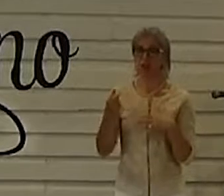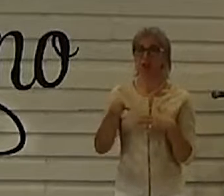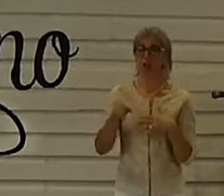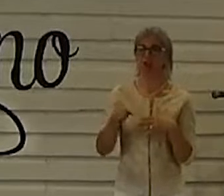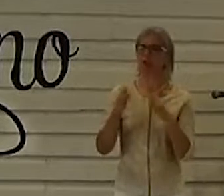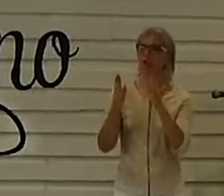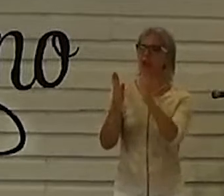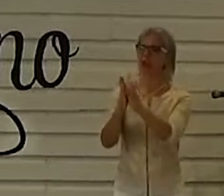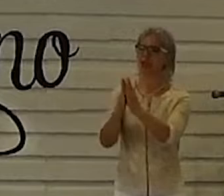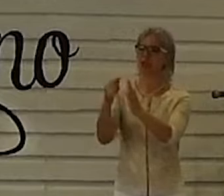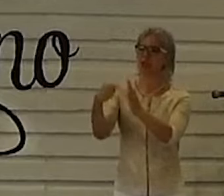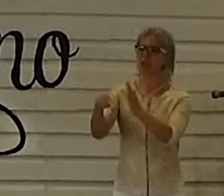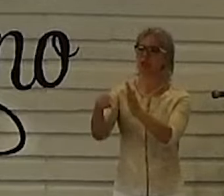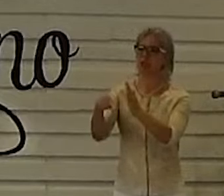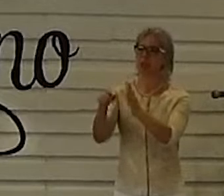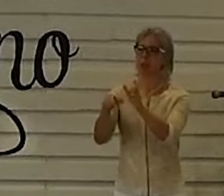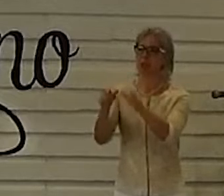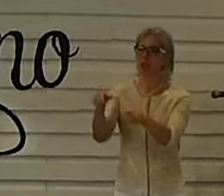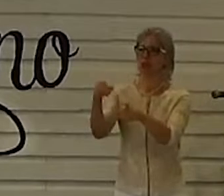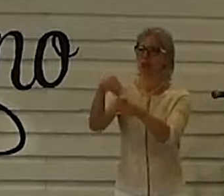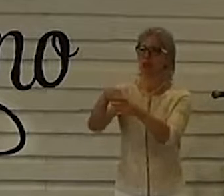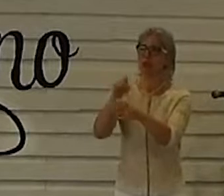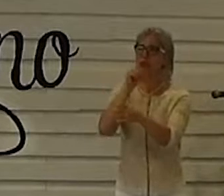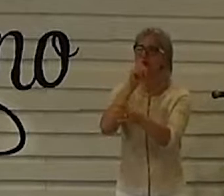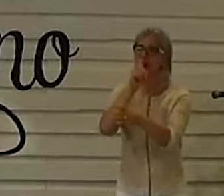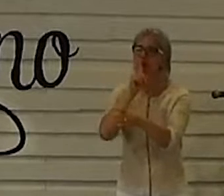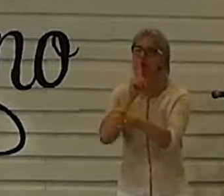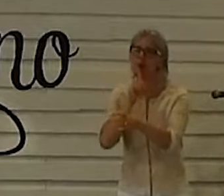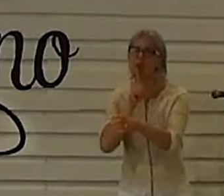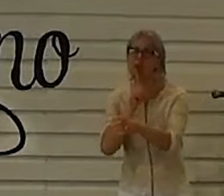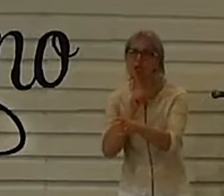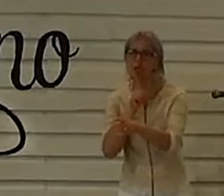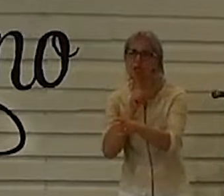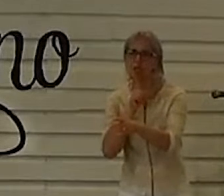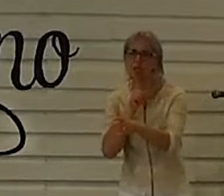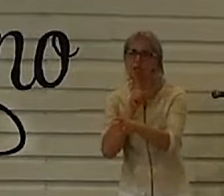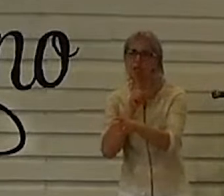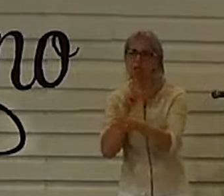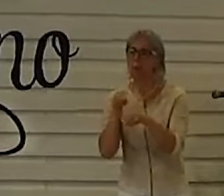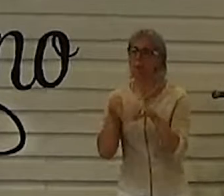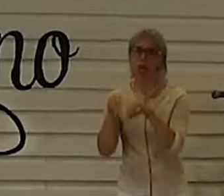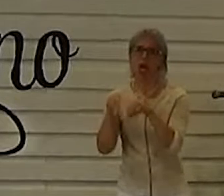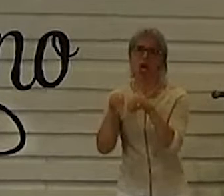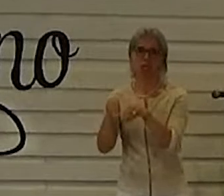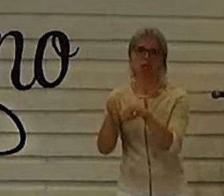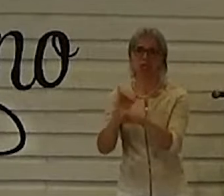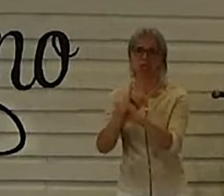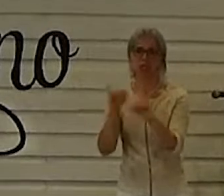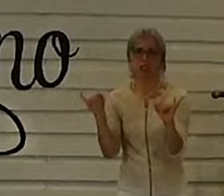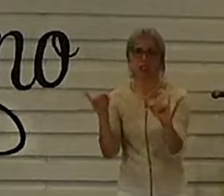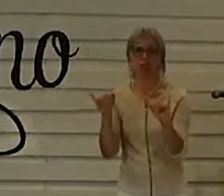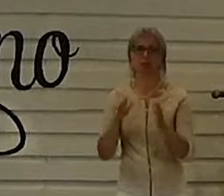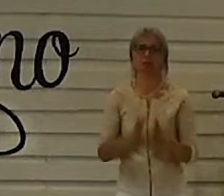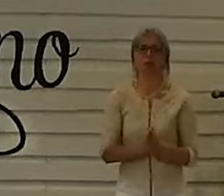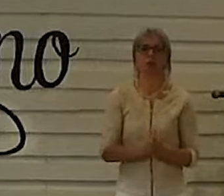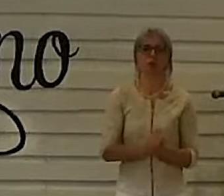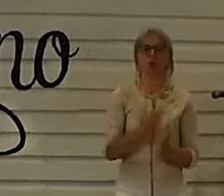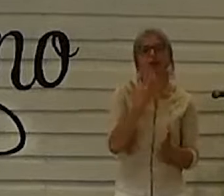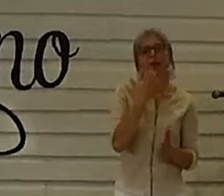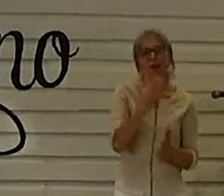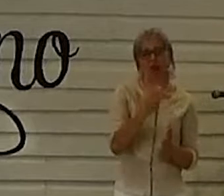chiesa che partecipa. Amen. Gloria a Dio, grazie. Allora, la mia